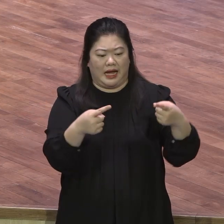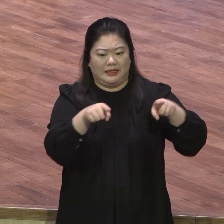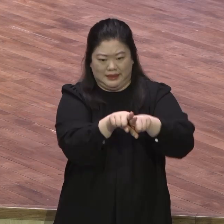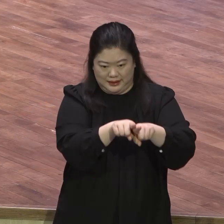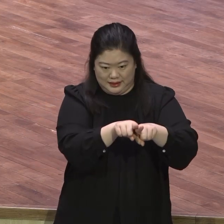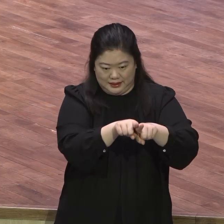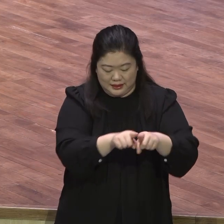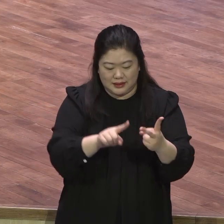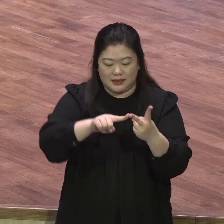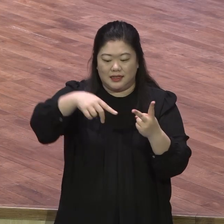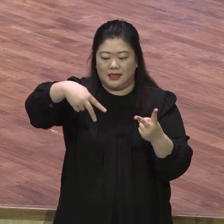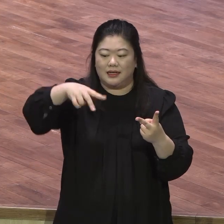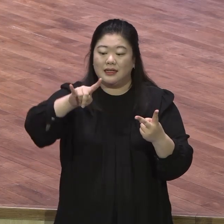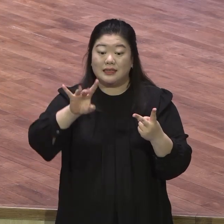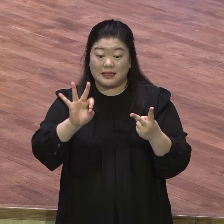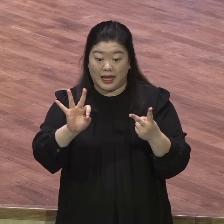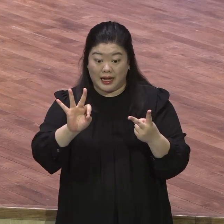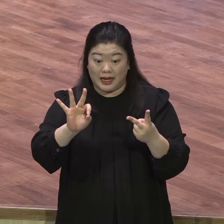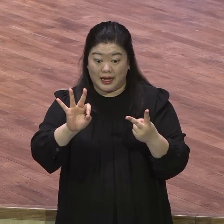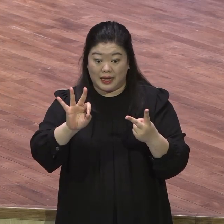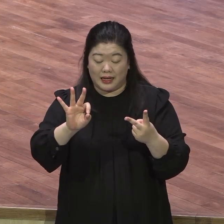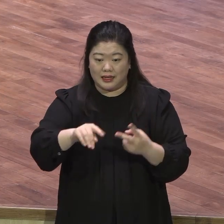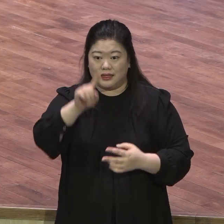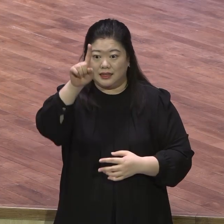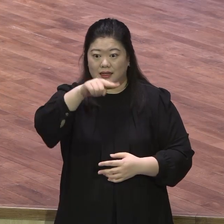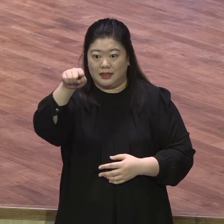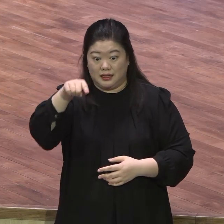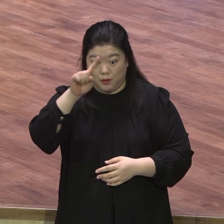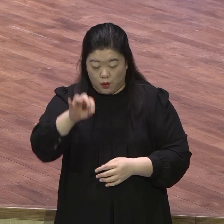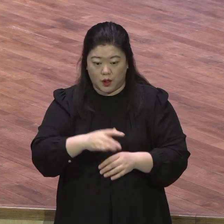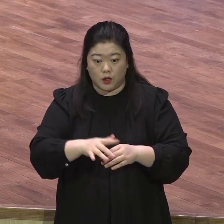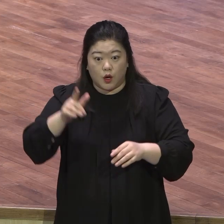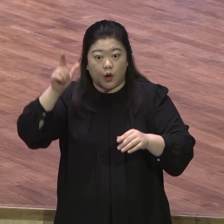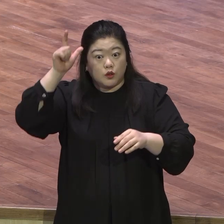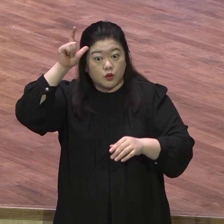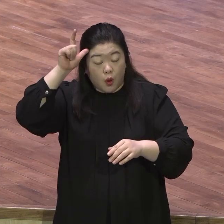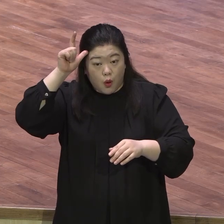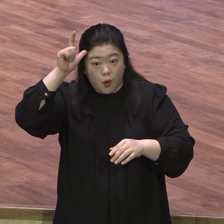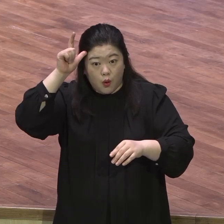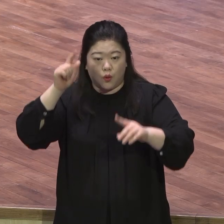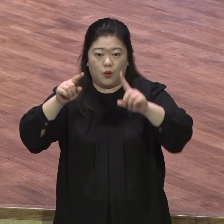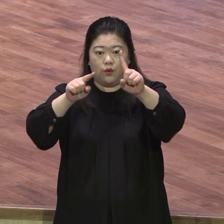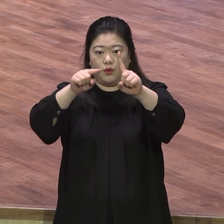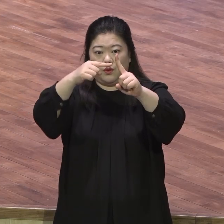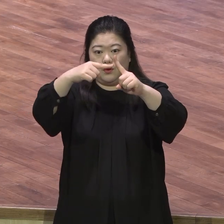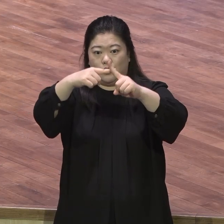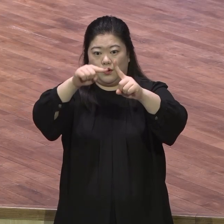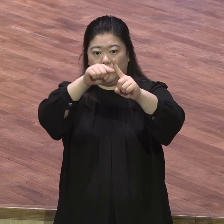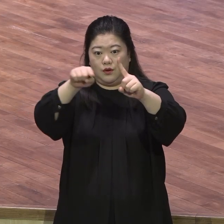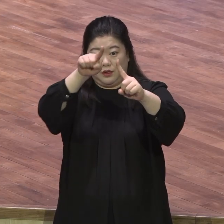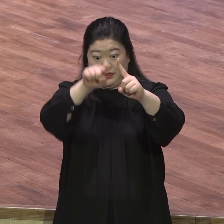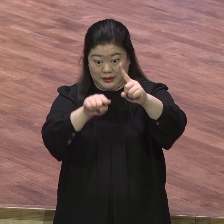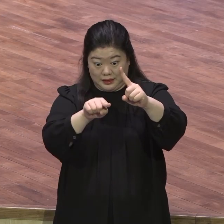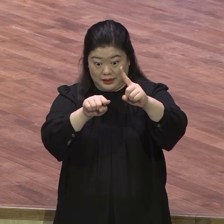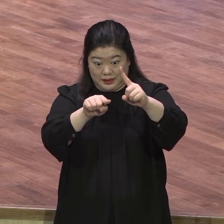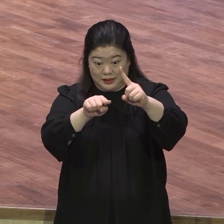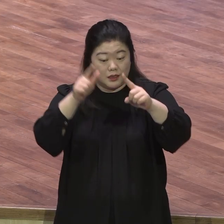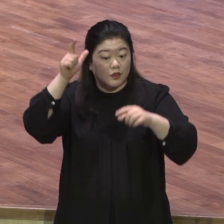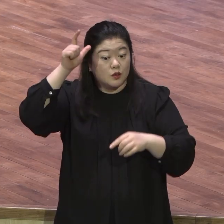생자 생자는 소우자에 한문자가 붙어있어요. 소가 이 뭡니까?